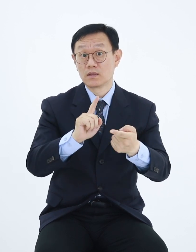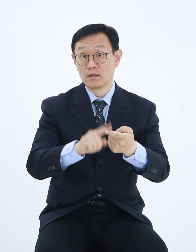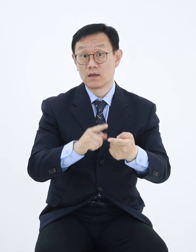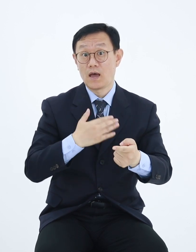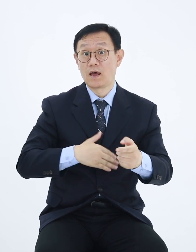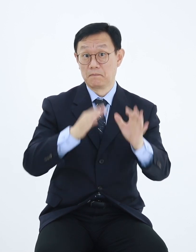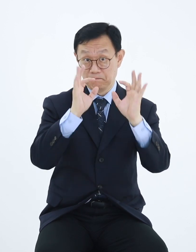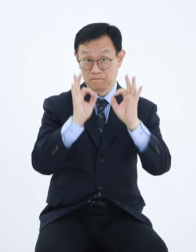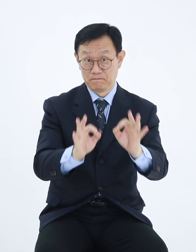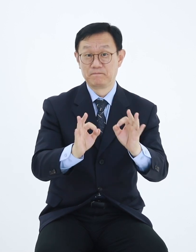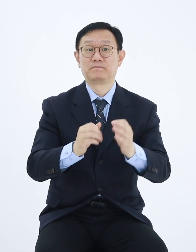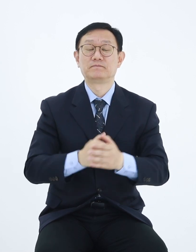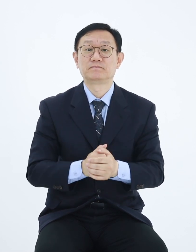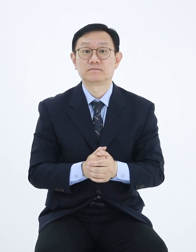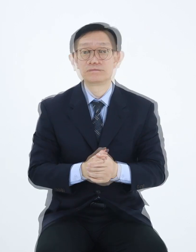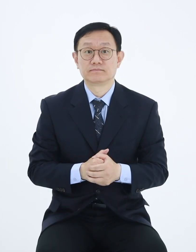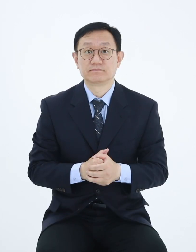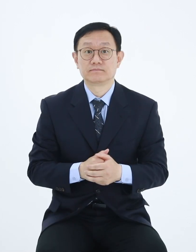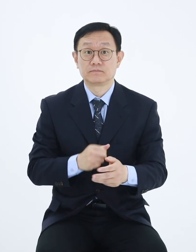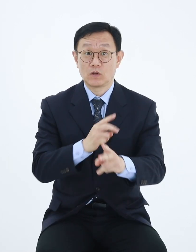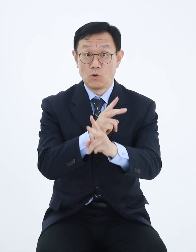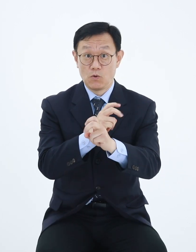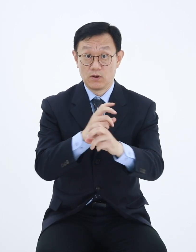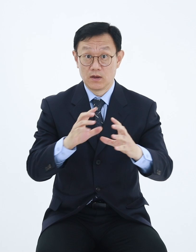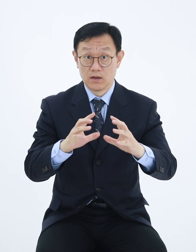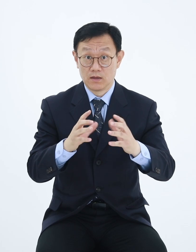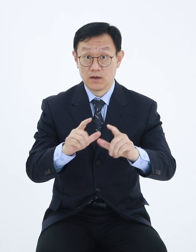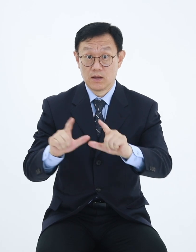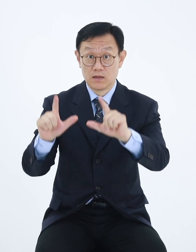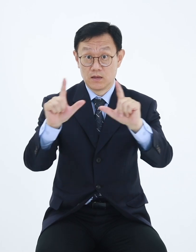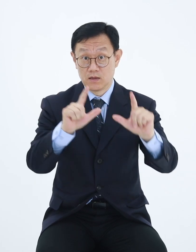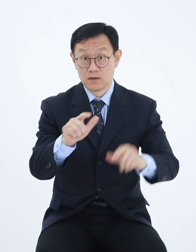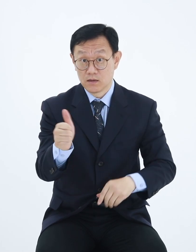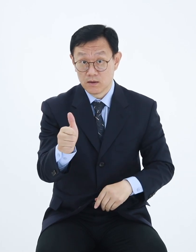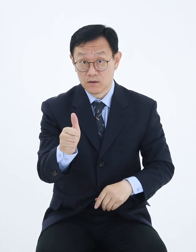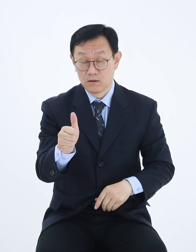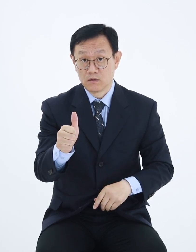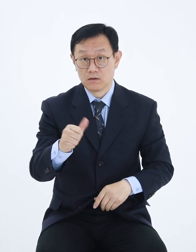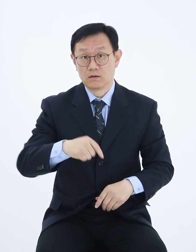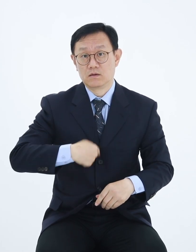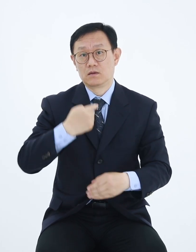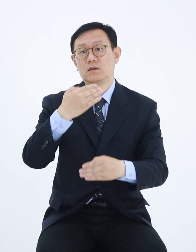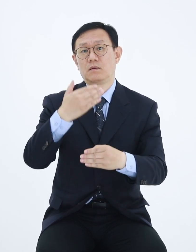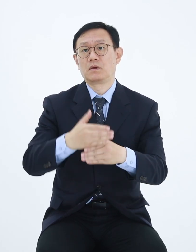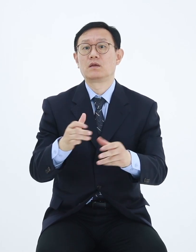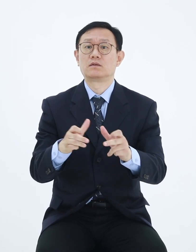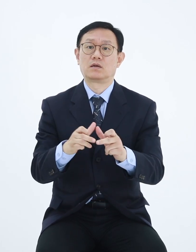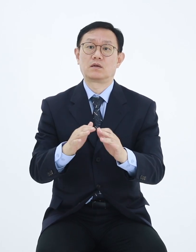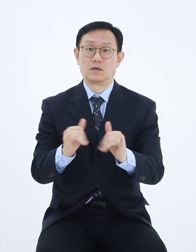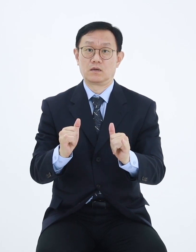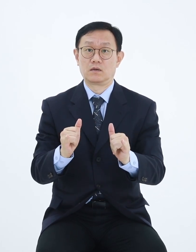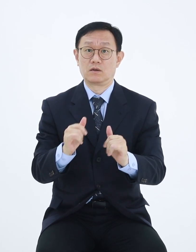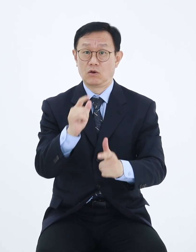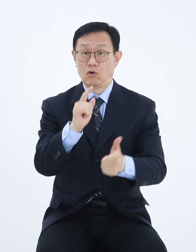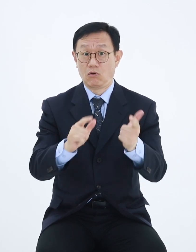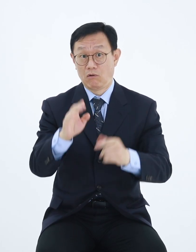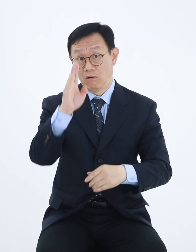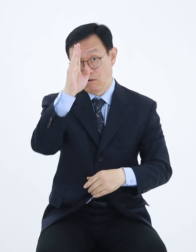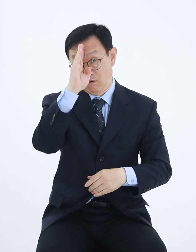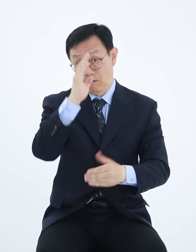하겠습니다 오스트리아에서는 bc는 자폐가 있는 장애인으로 여러 합병증을 앓고 있어 몸